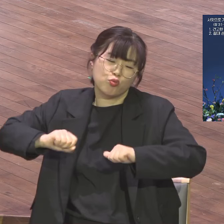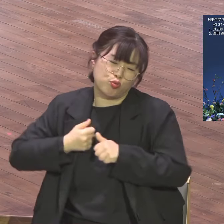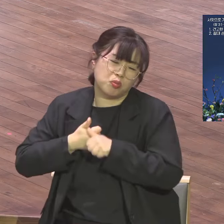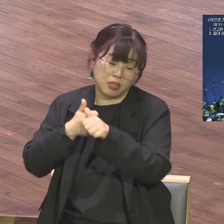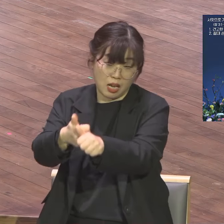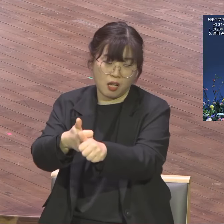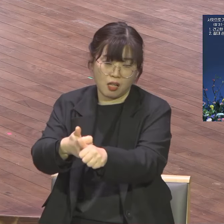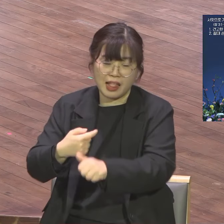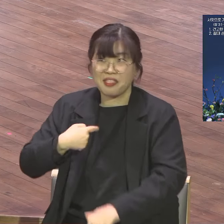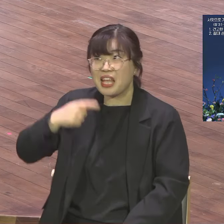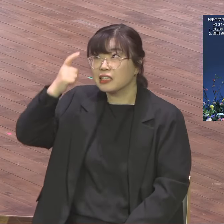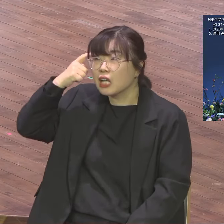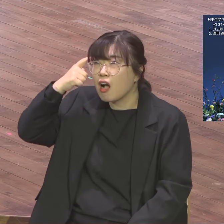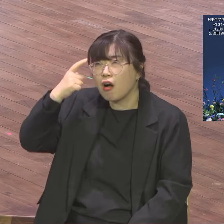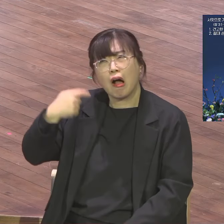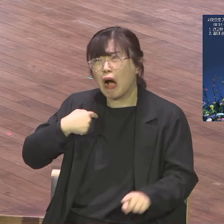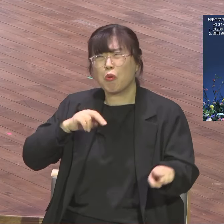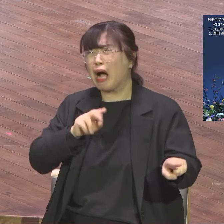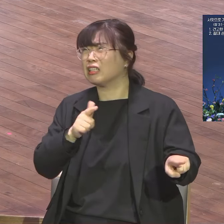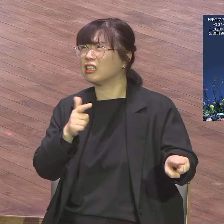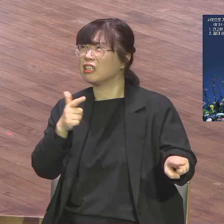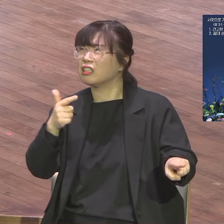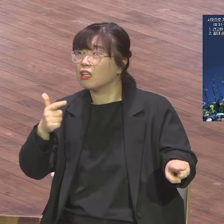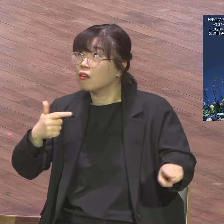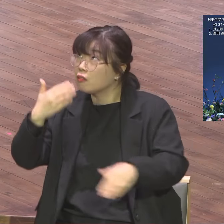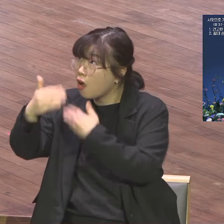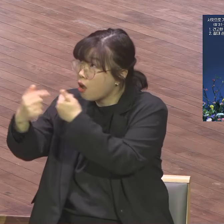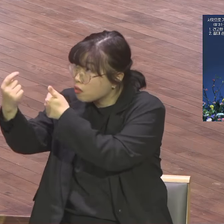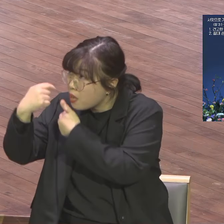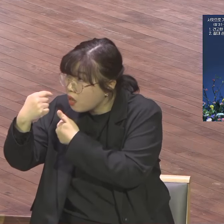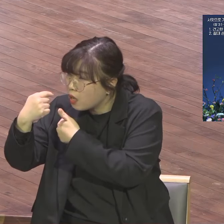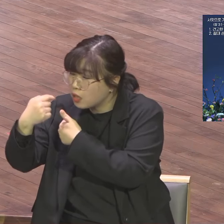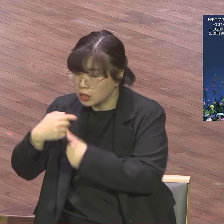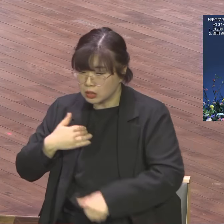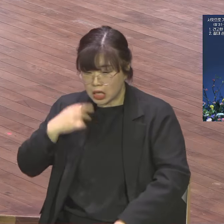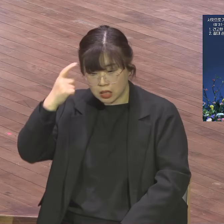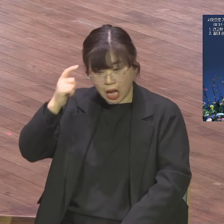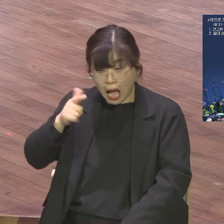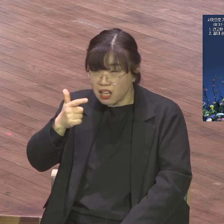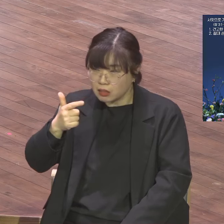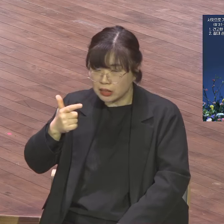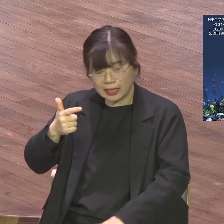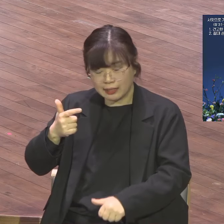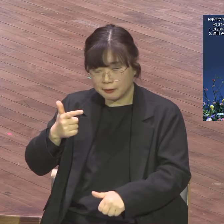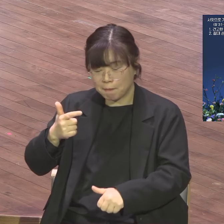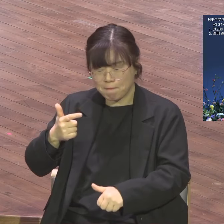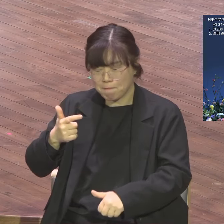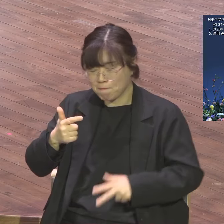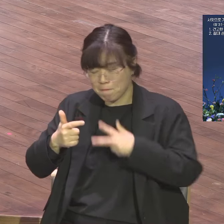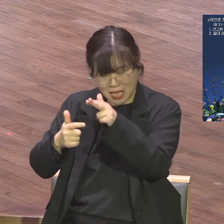없는데 말씀이니까 순종하라니까요. 그러면 그 길이 반드시 열리게 되어 있다.